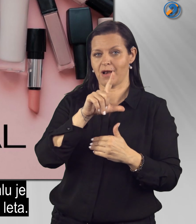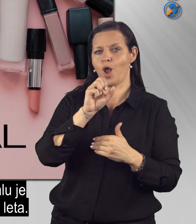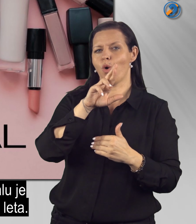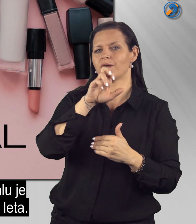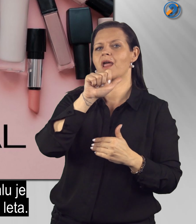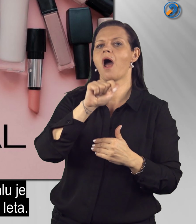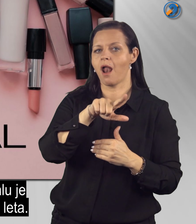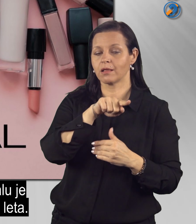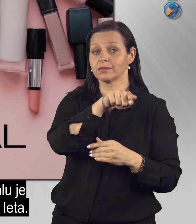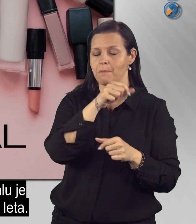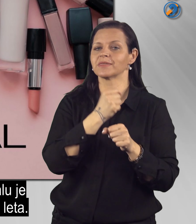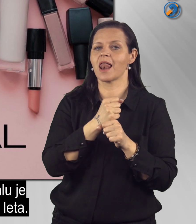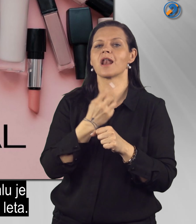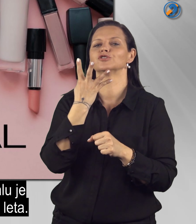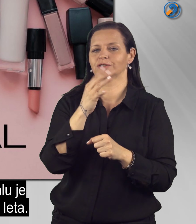Pri L'Oréalu je delala 4 leta.